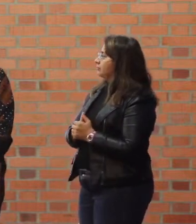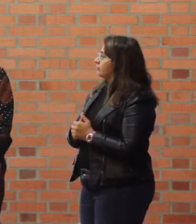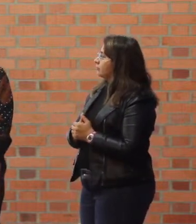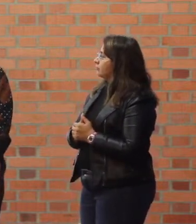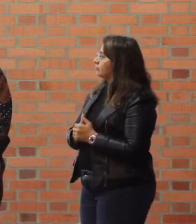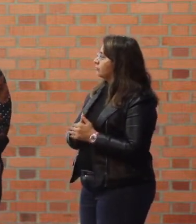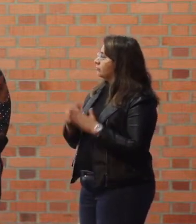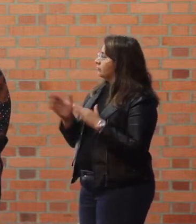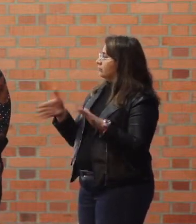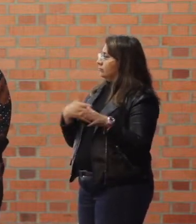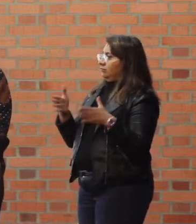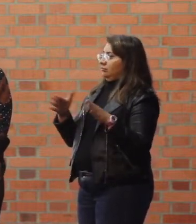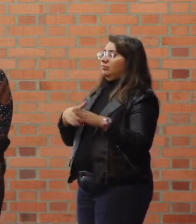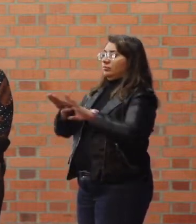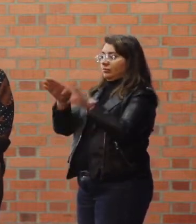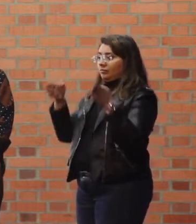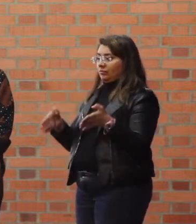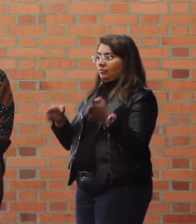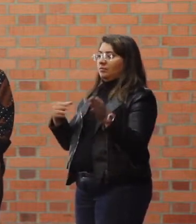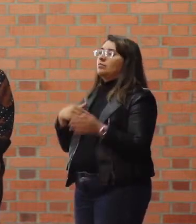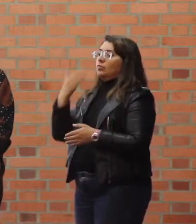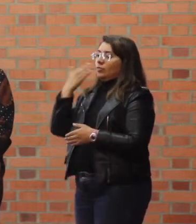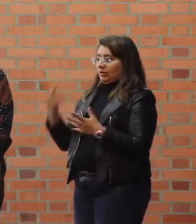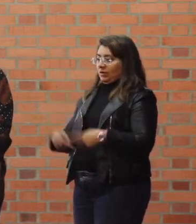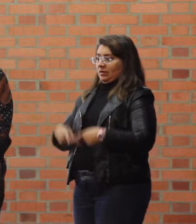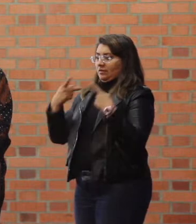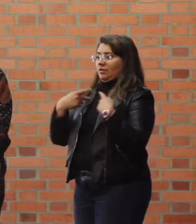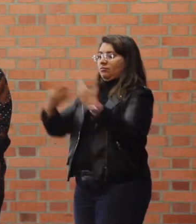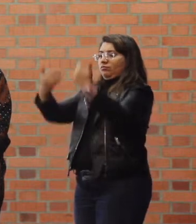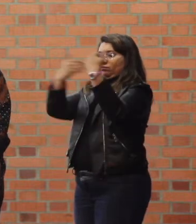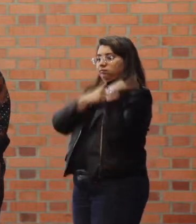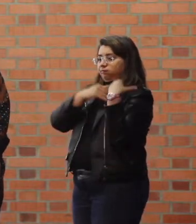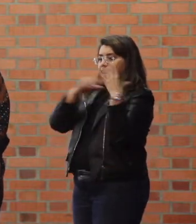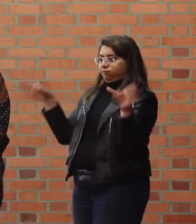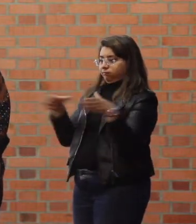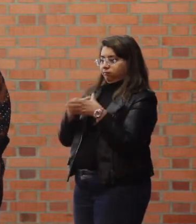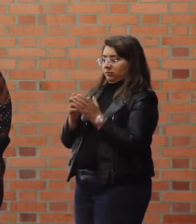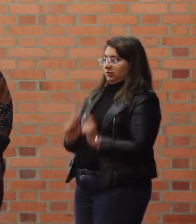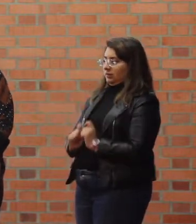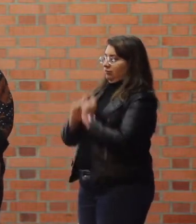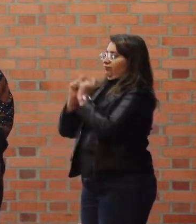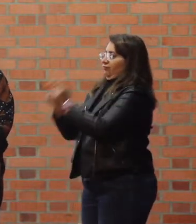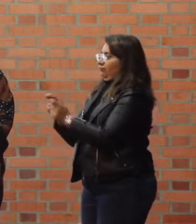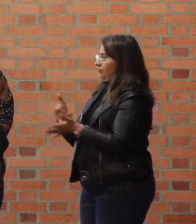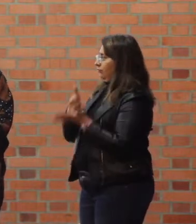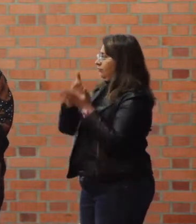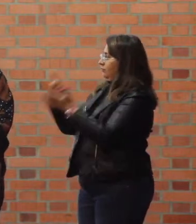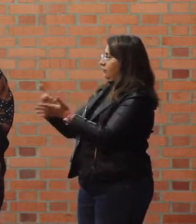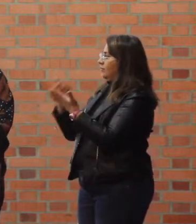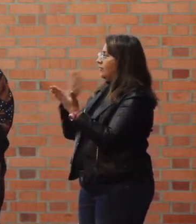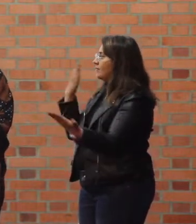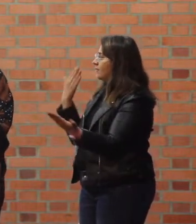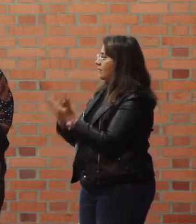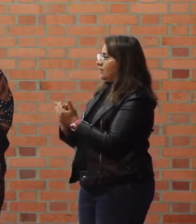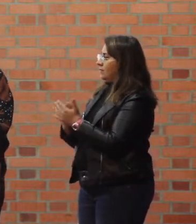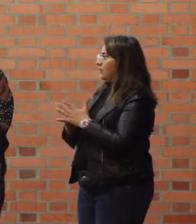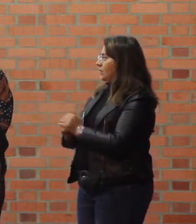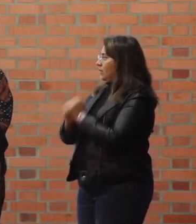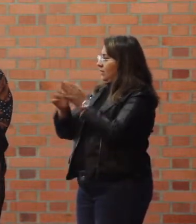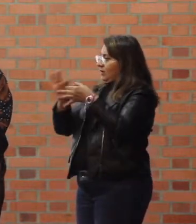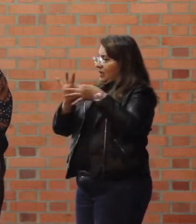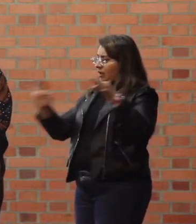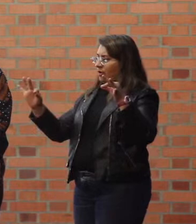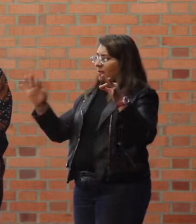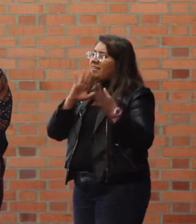mesa por la vida y la salud de las mujeres es la Organización responsable de otorgar el premio que se crea gracias a una donación